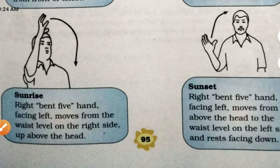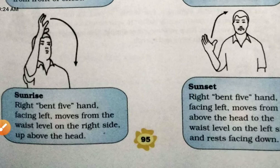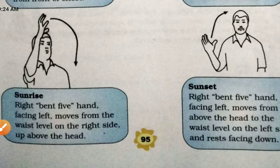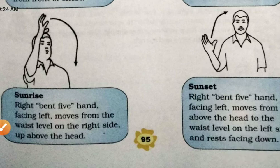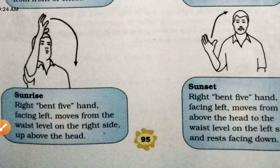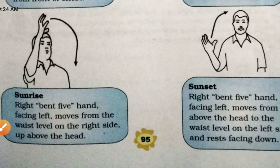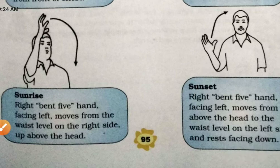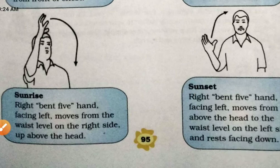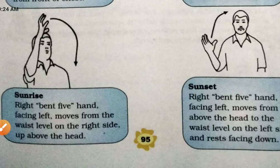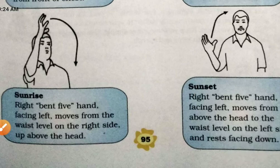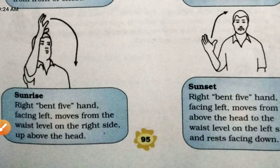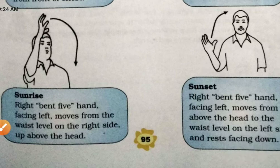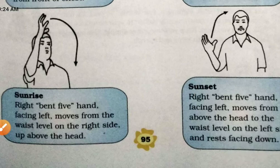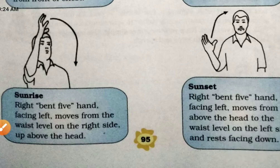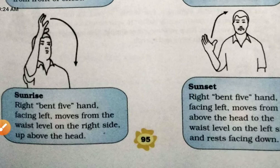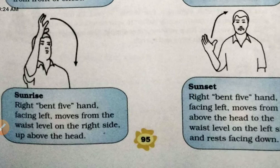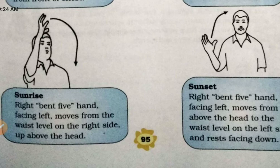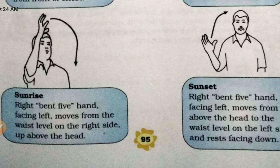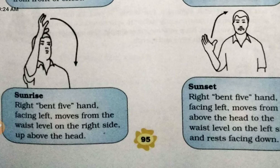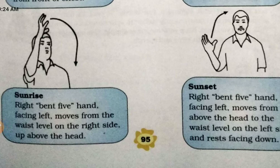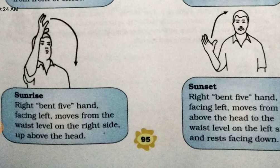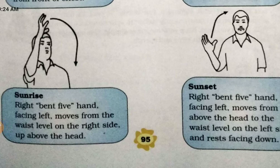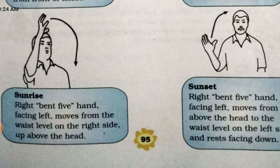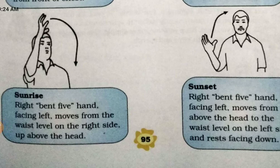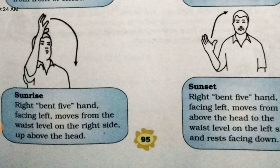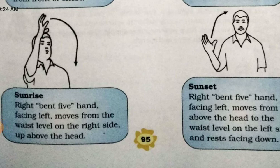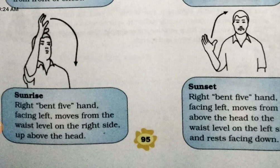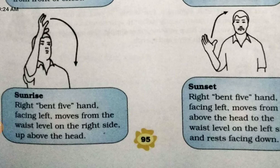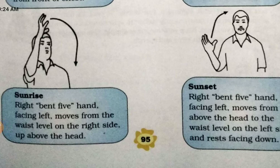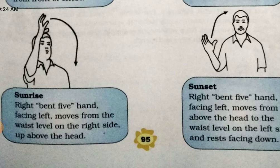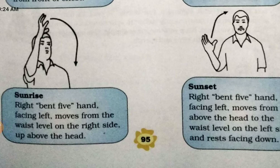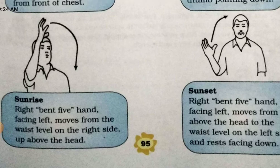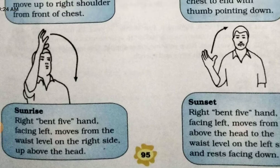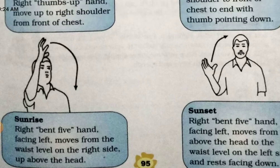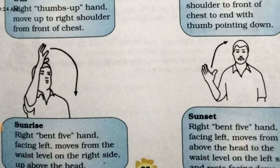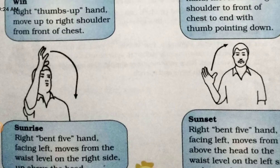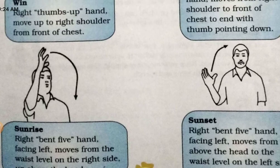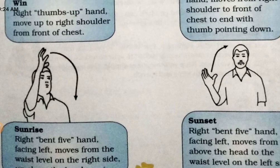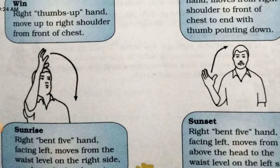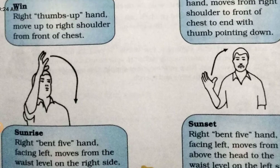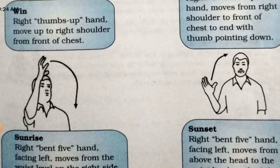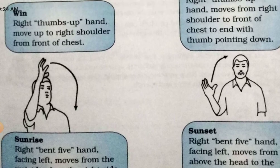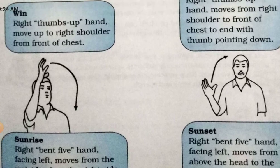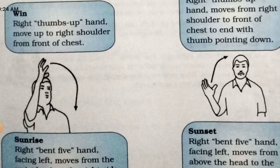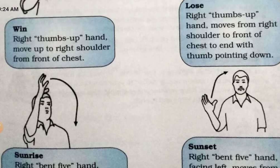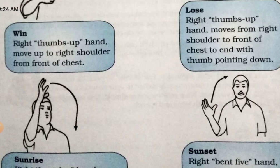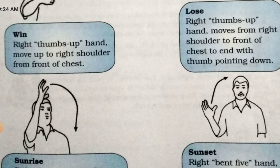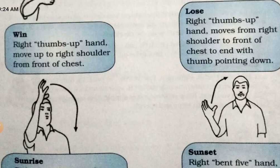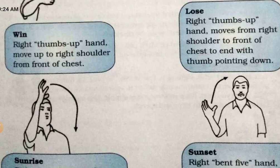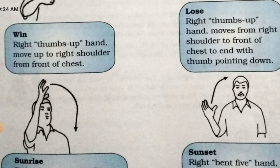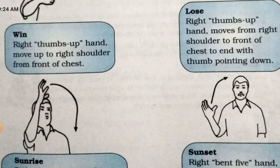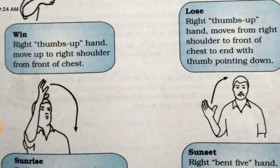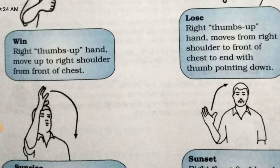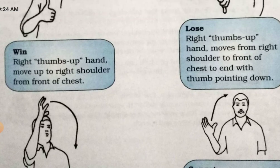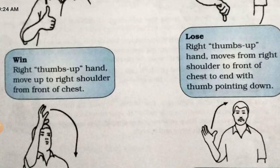कि आपके पटाखा डू यू अंडरस्टूड यह थे आपके साइन लैंग्वेज